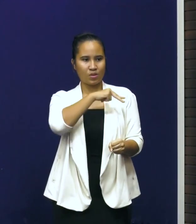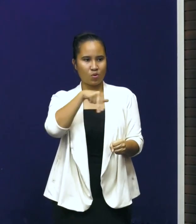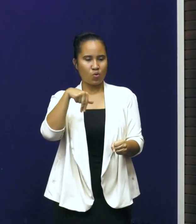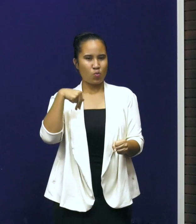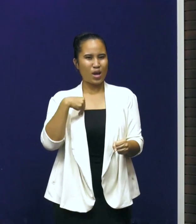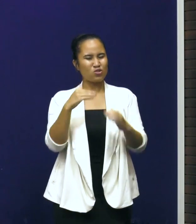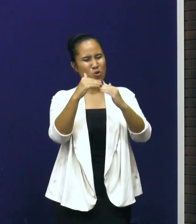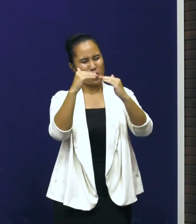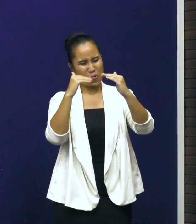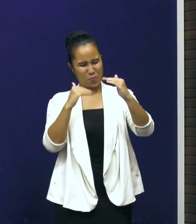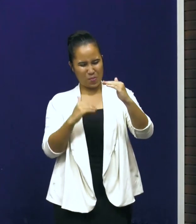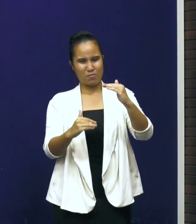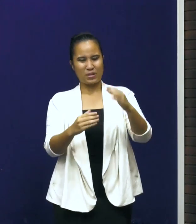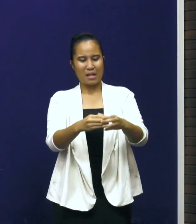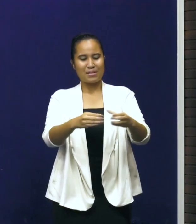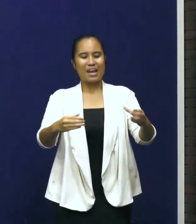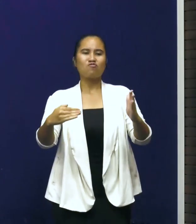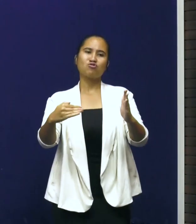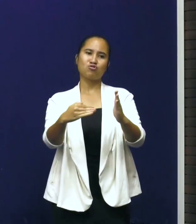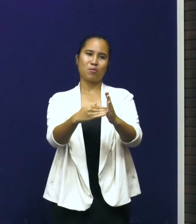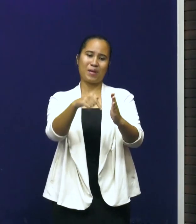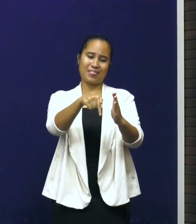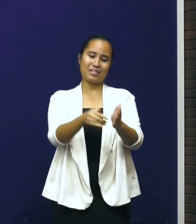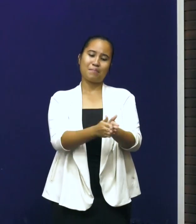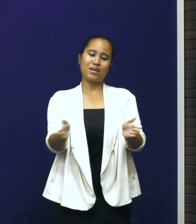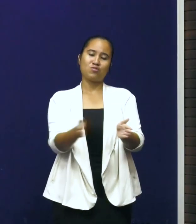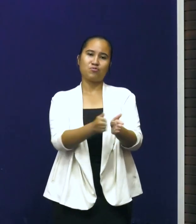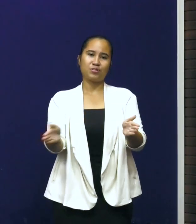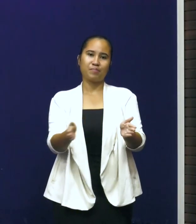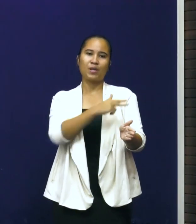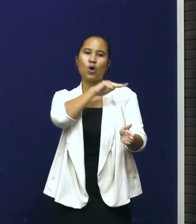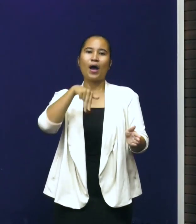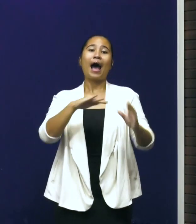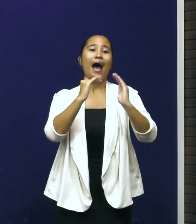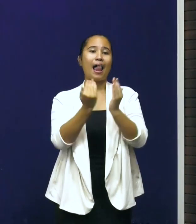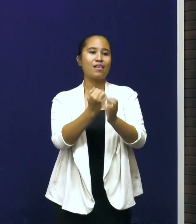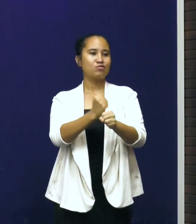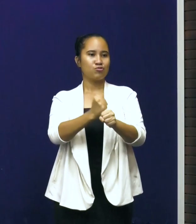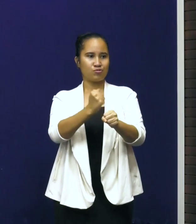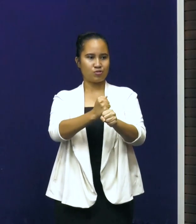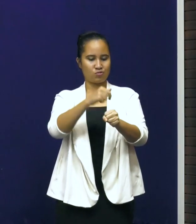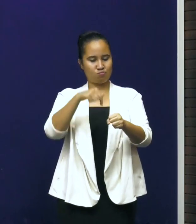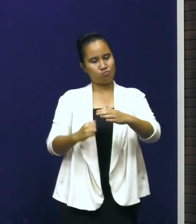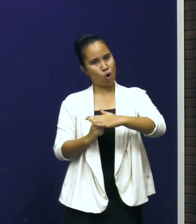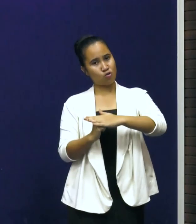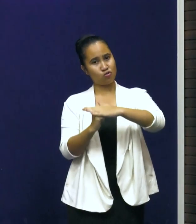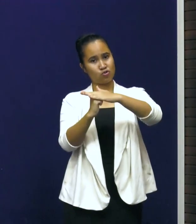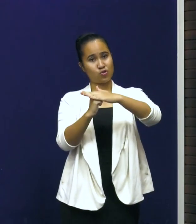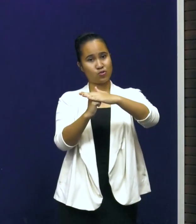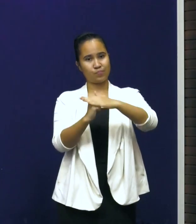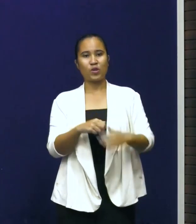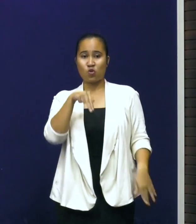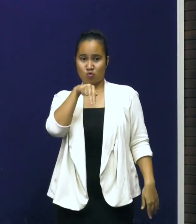mogelijk businesses over de kop willen hebben gedurende deze periode. En wij zullen er alles aan doen om te ondersteunen. Voor